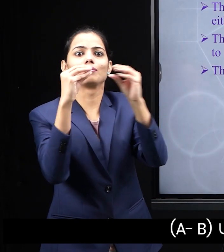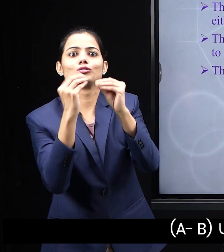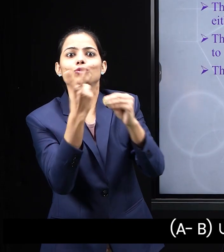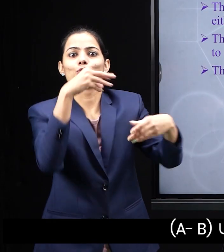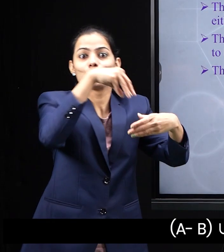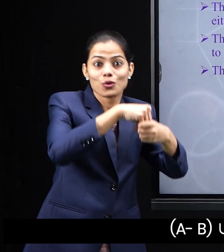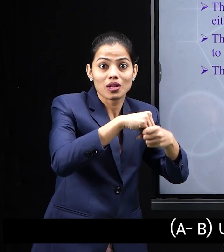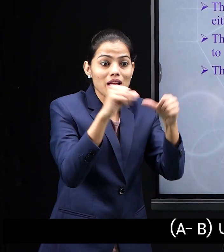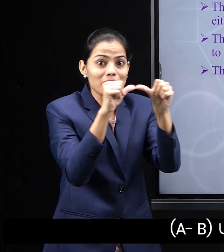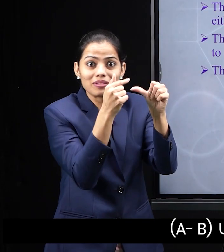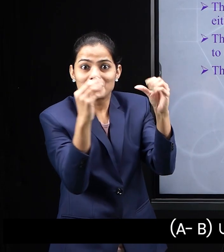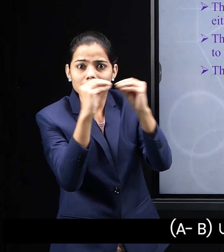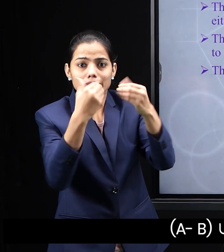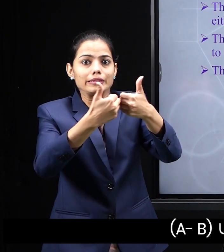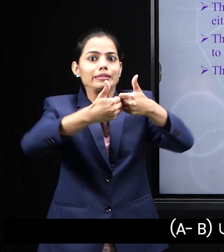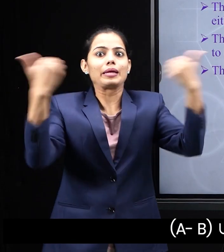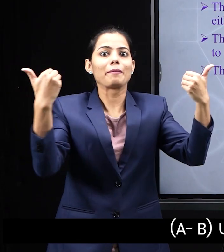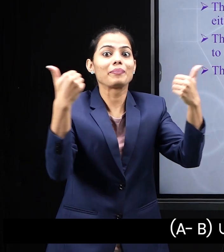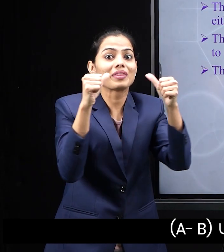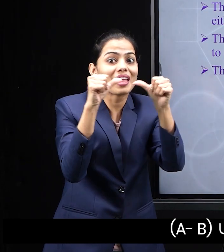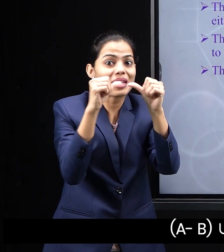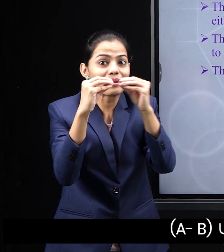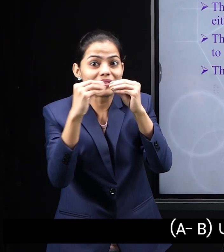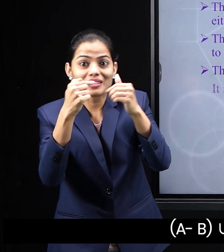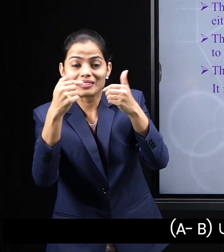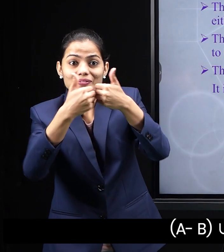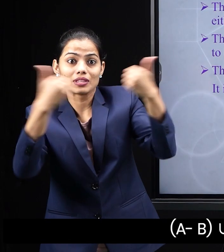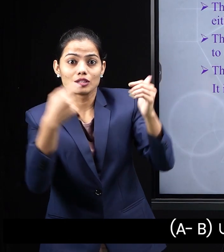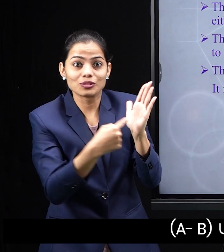है. A डेल्टा B द्वारे दर्शविले जाते.